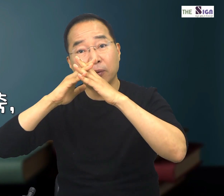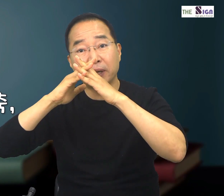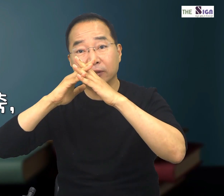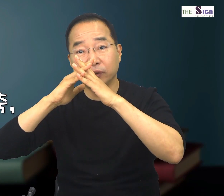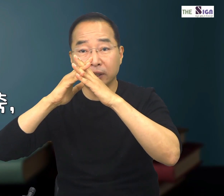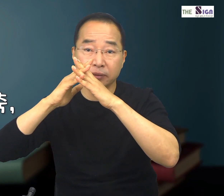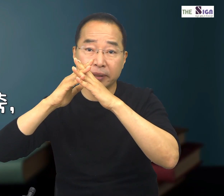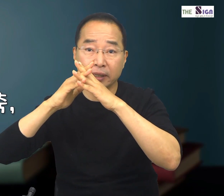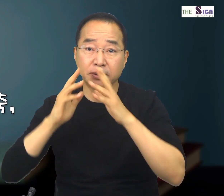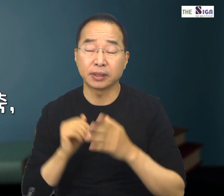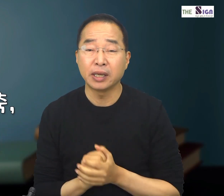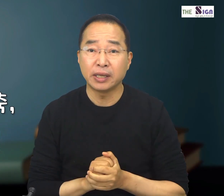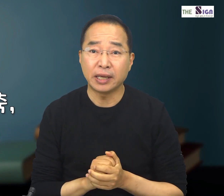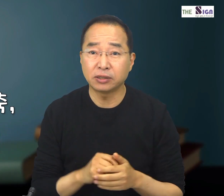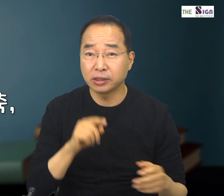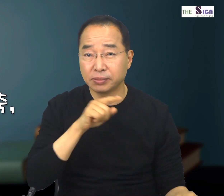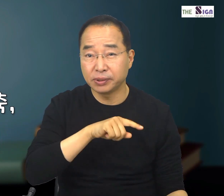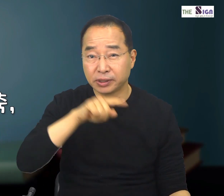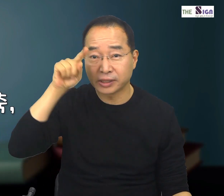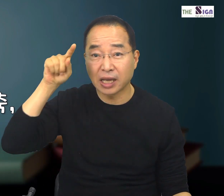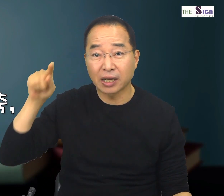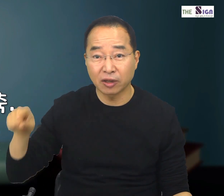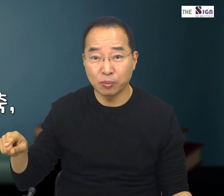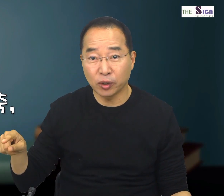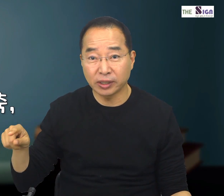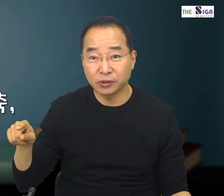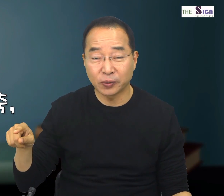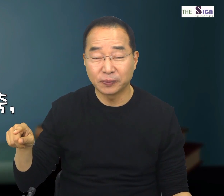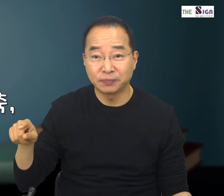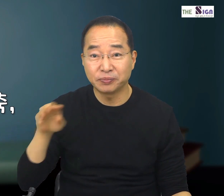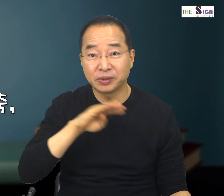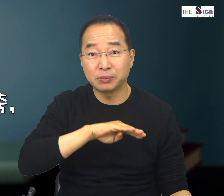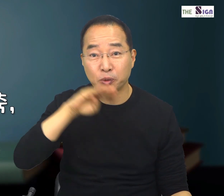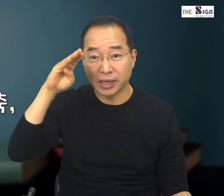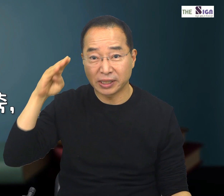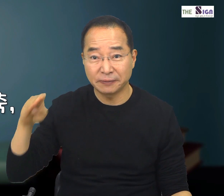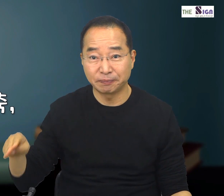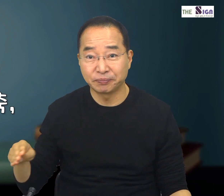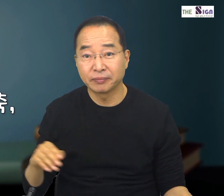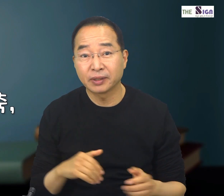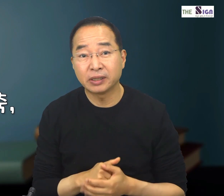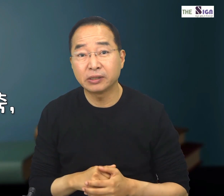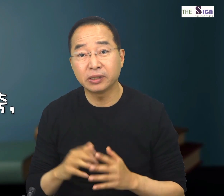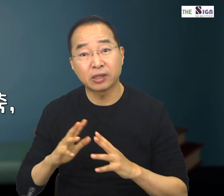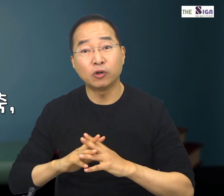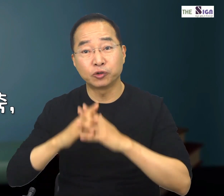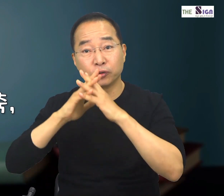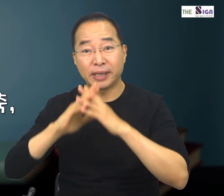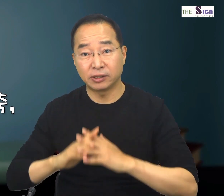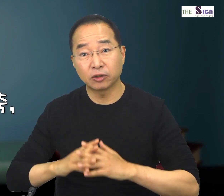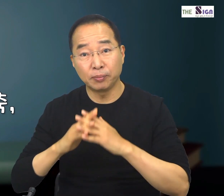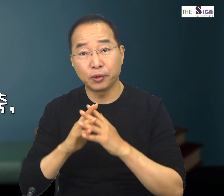알 수 있겠지만 예전엔 집이 있지 삼각형 모양이죠. 집 모양이. 그래서 이 건축을 많이 썼던